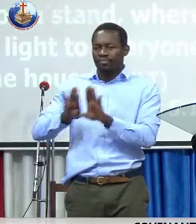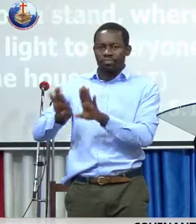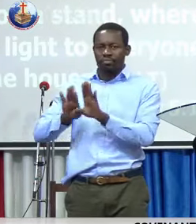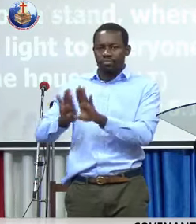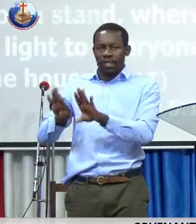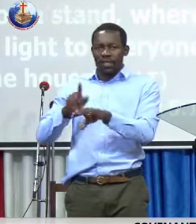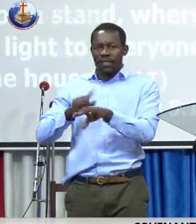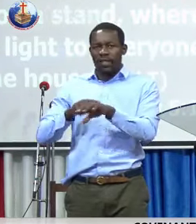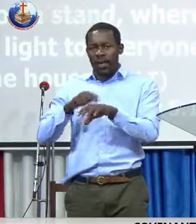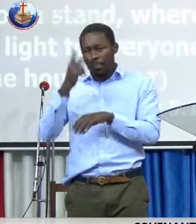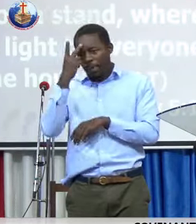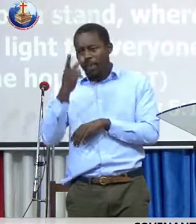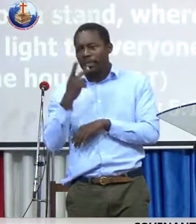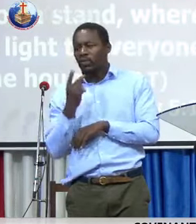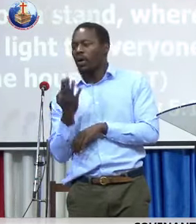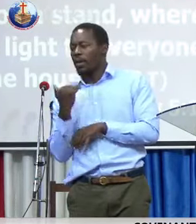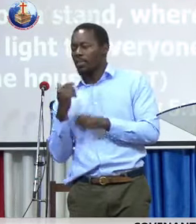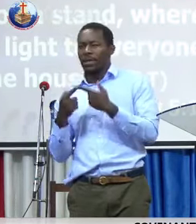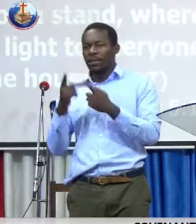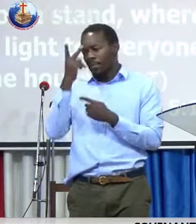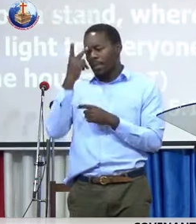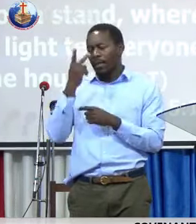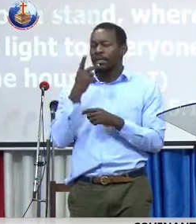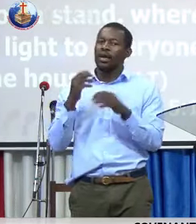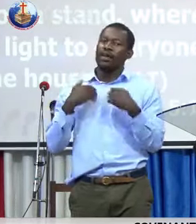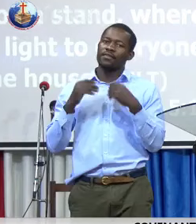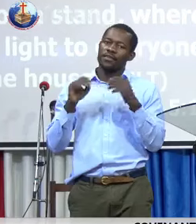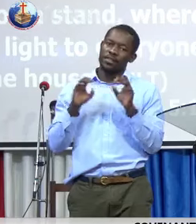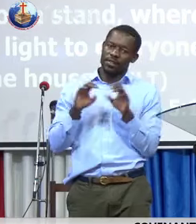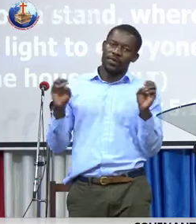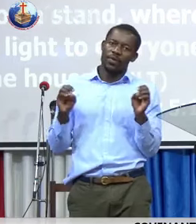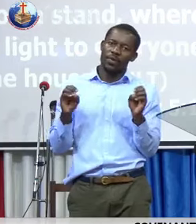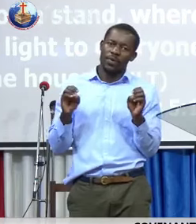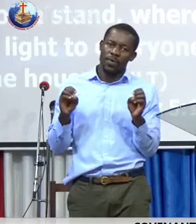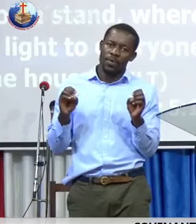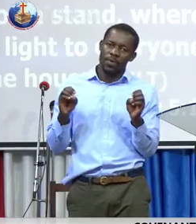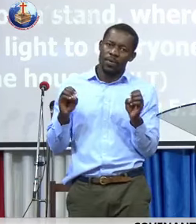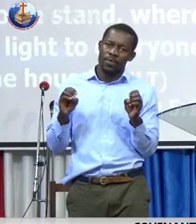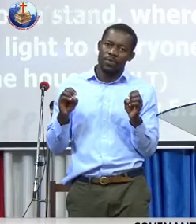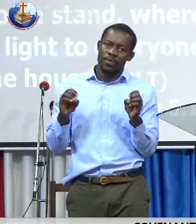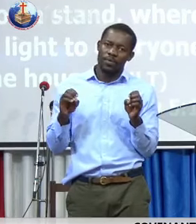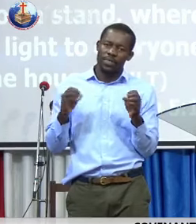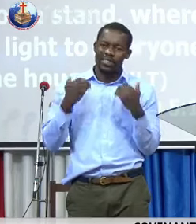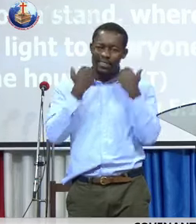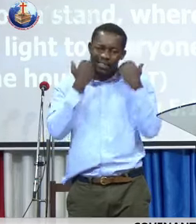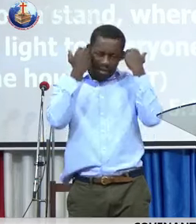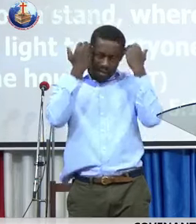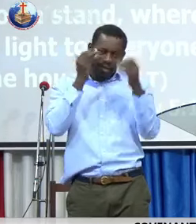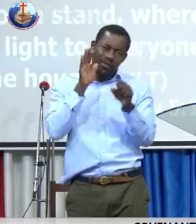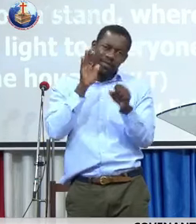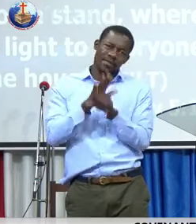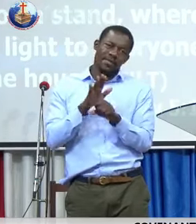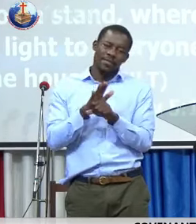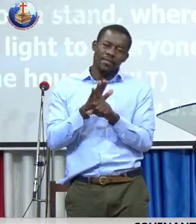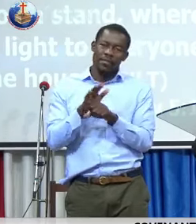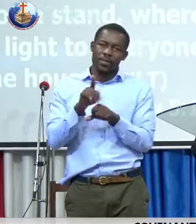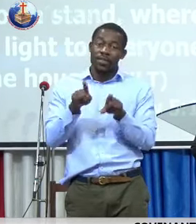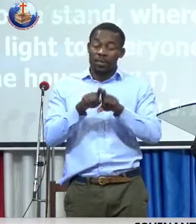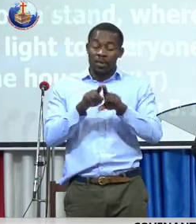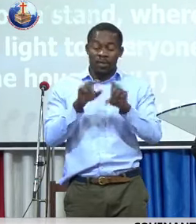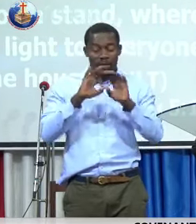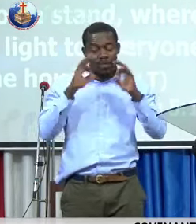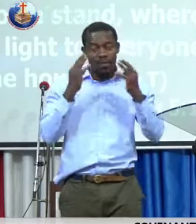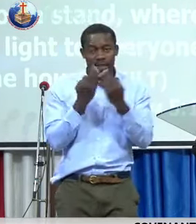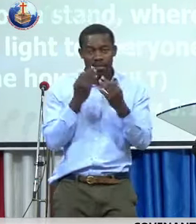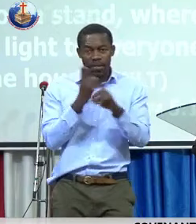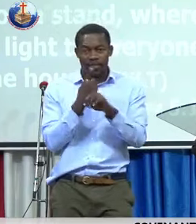to be parented. Wengine waliokataliwa wakati ambapo ndio walihitaji malezi ya mzazi. And even people from different family structures. Na hata